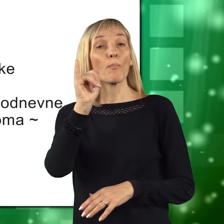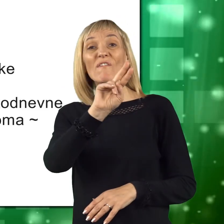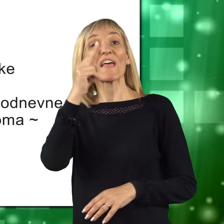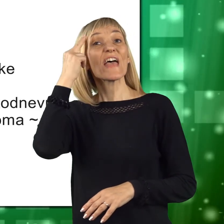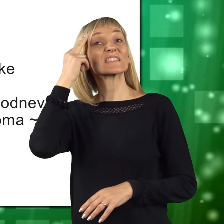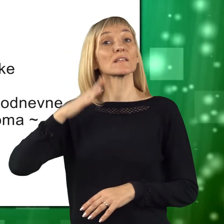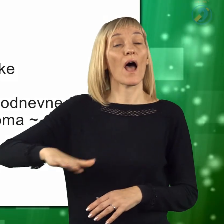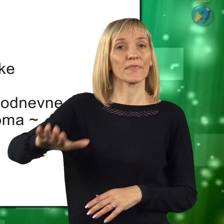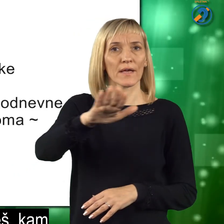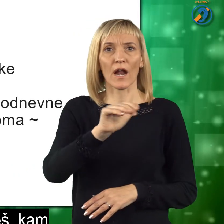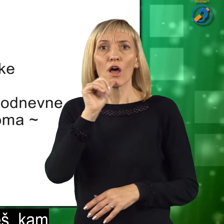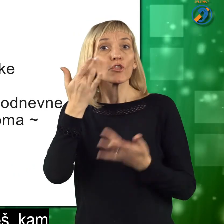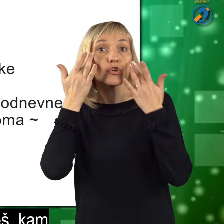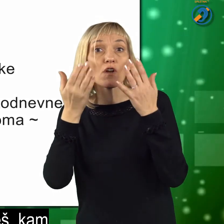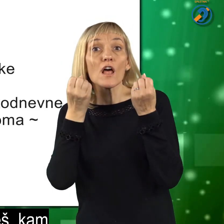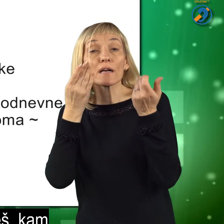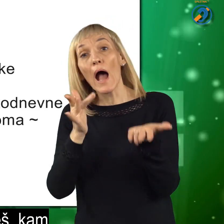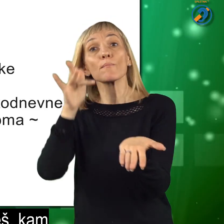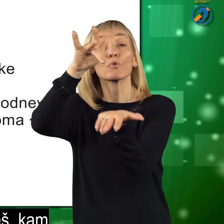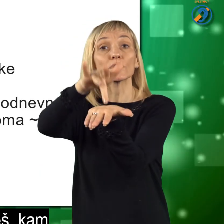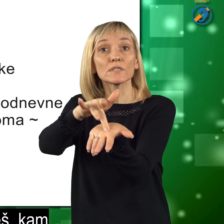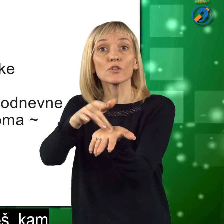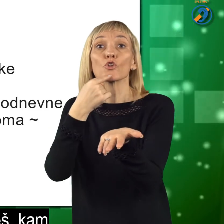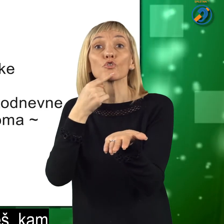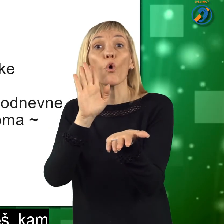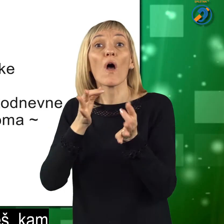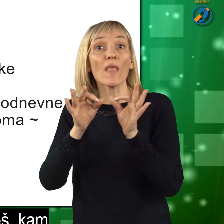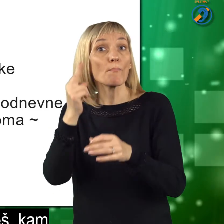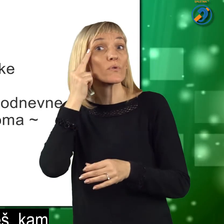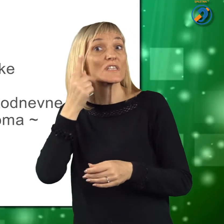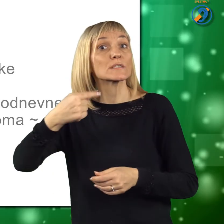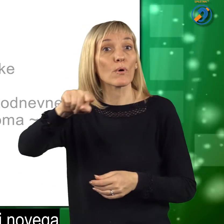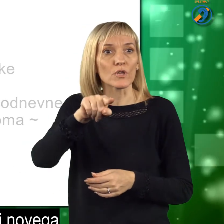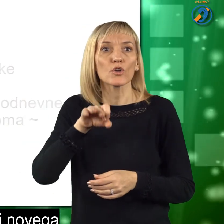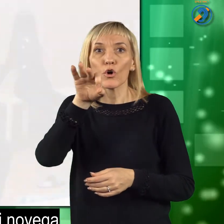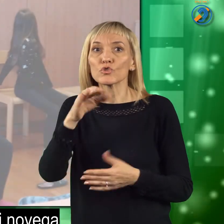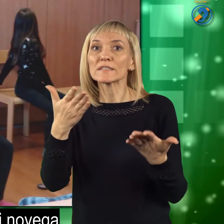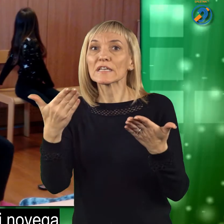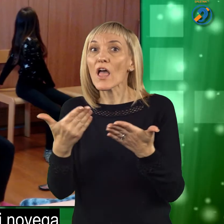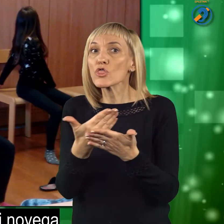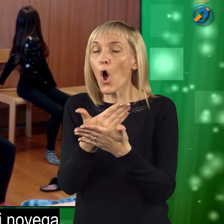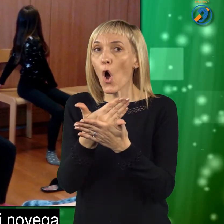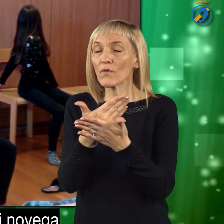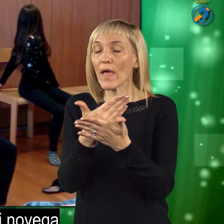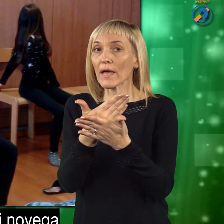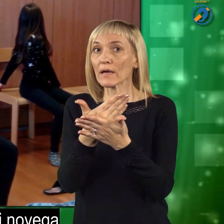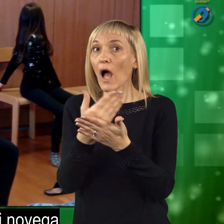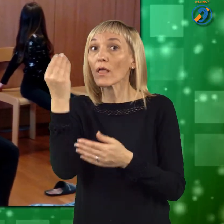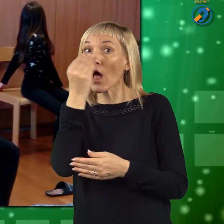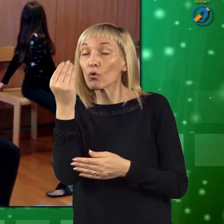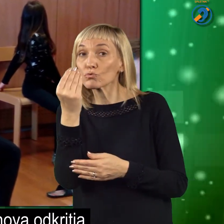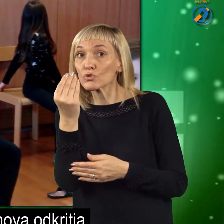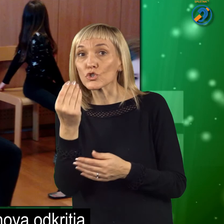Popotovanje v neznano. Nikoli ne veš, kam prispeš in koga spoznaš. Včasih se kaj novega kar tako pripelje